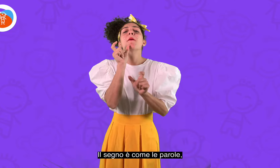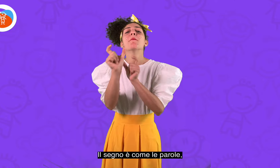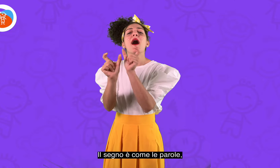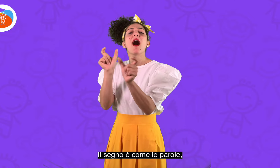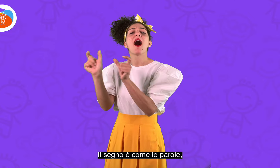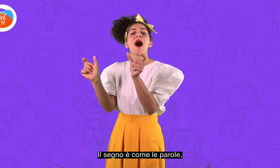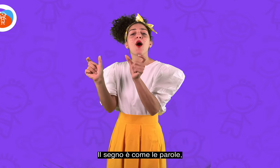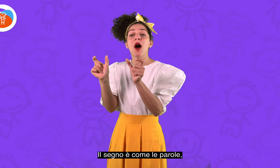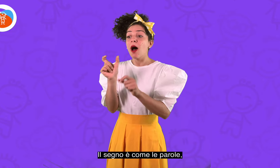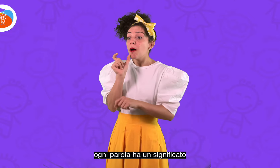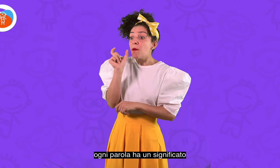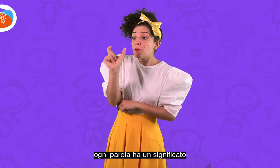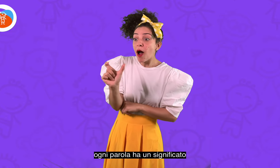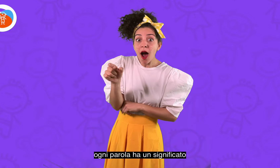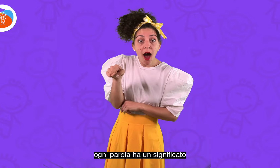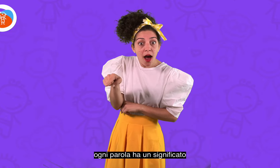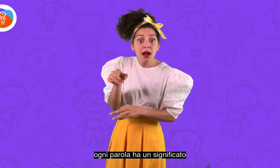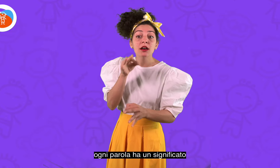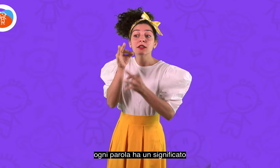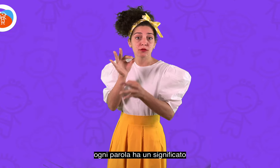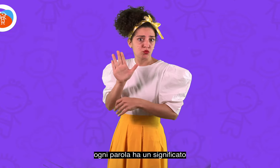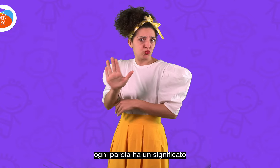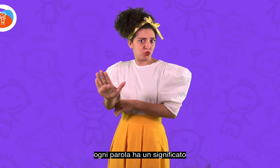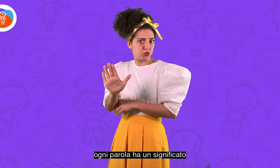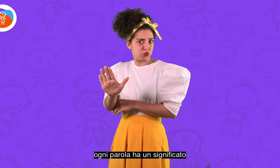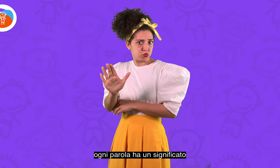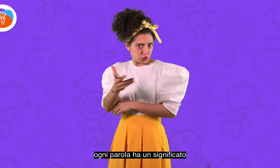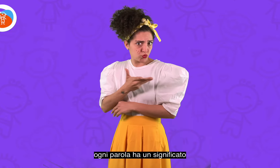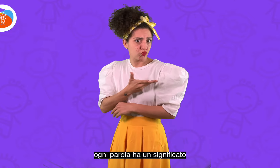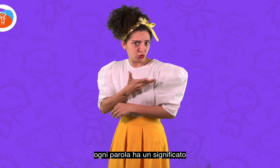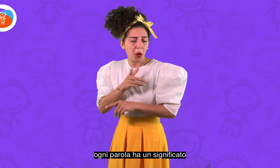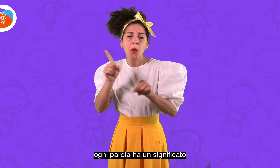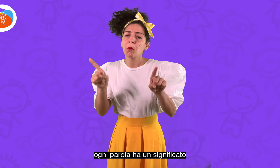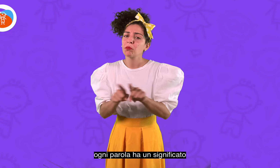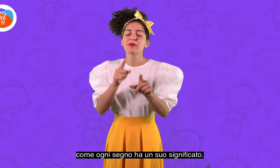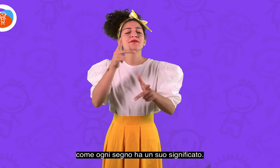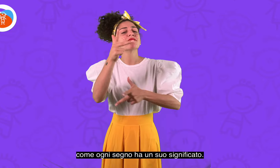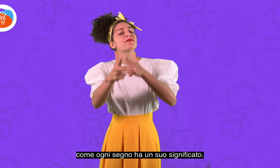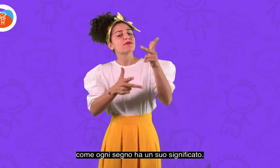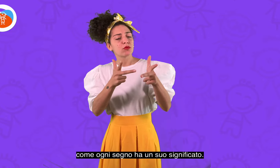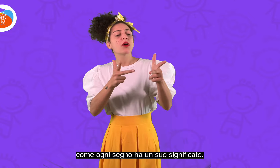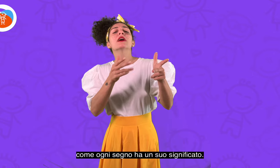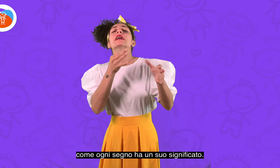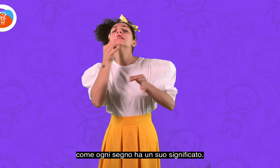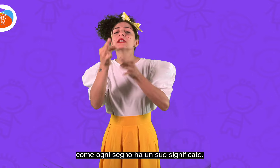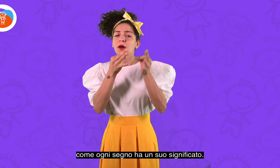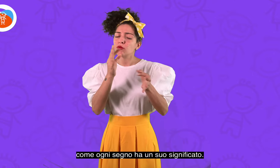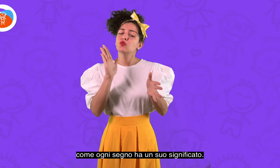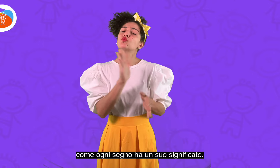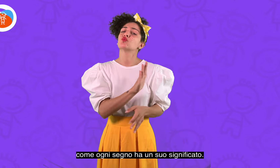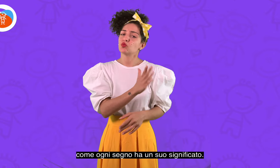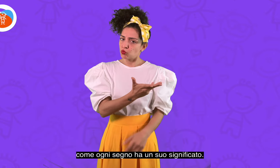parole Ogni parola ha un significato Come ogni segno ha un significato